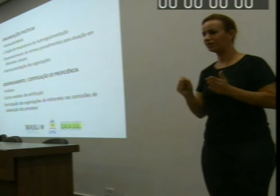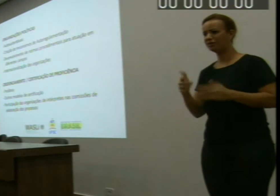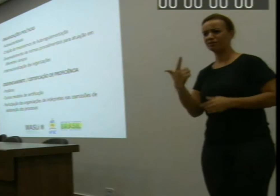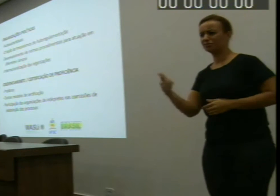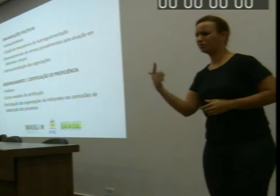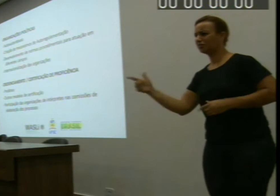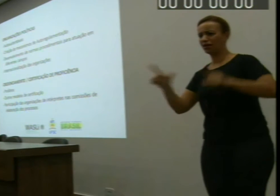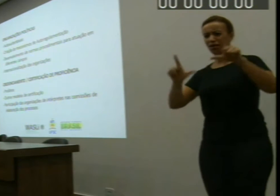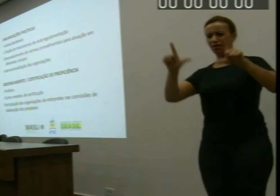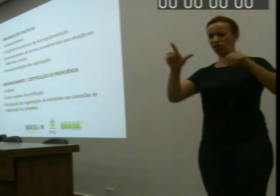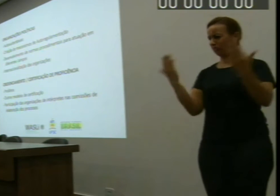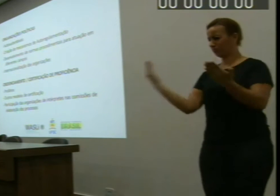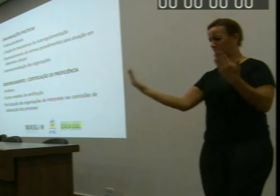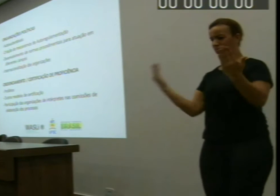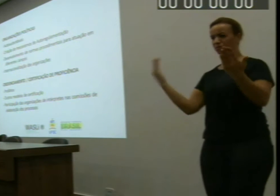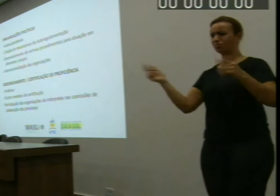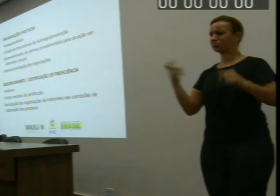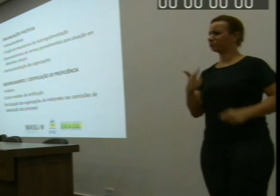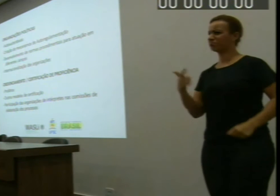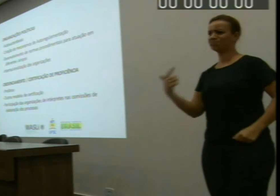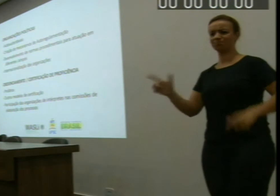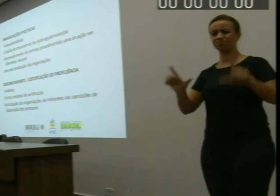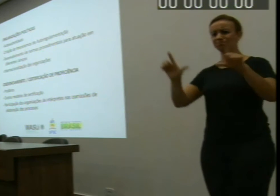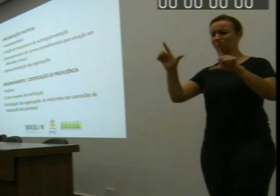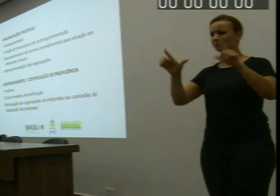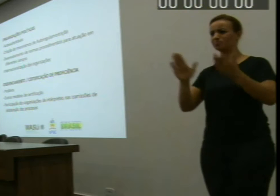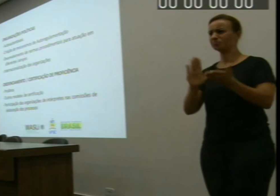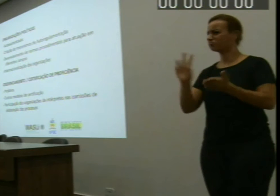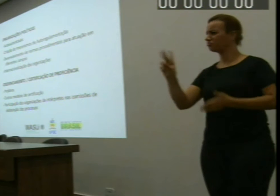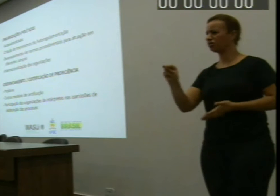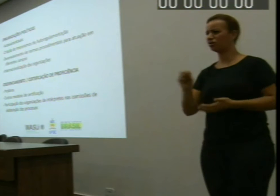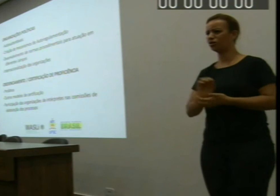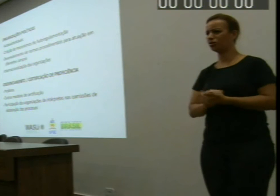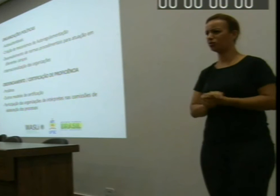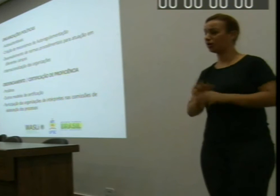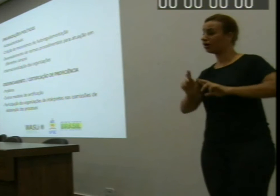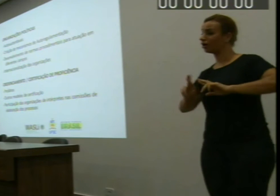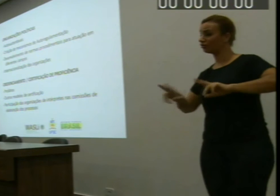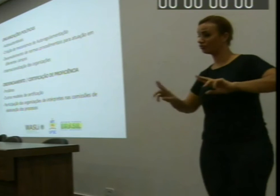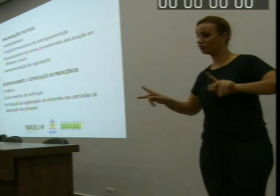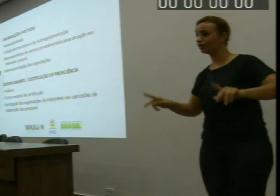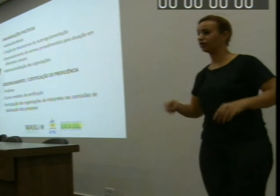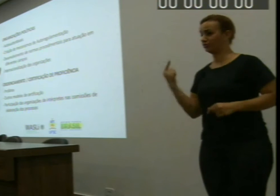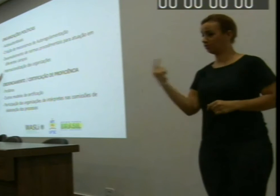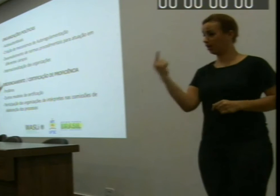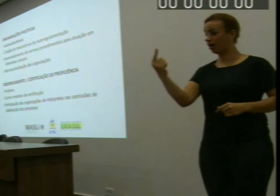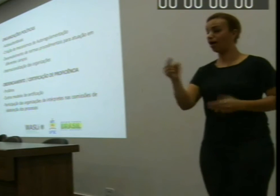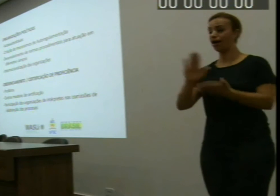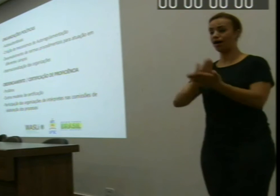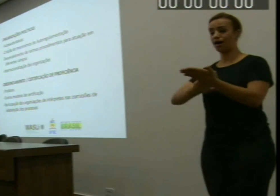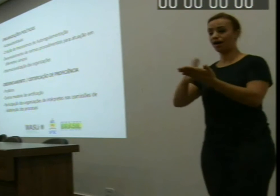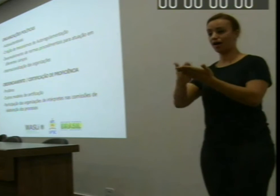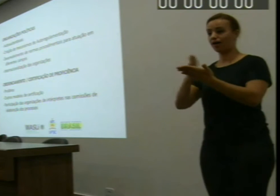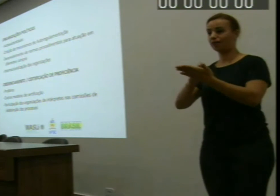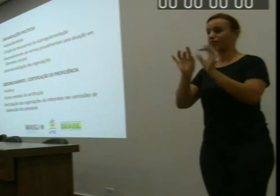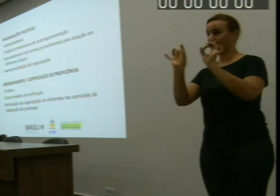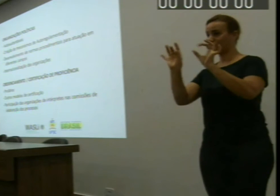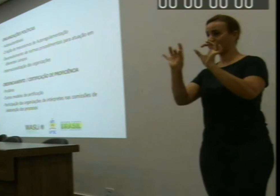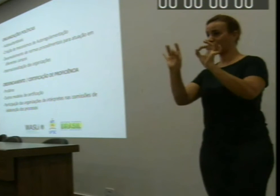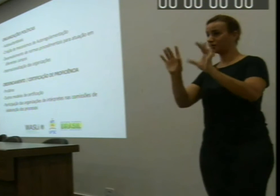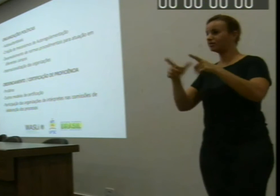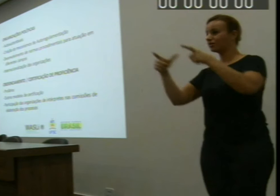não tá televisão essas exigências né então é necessário criar desenvolver normas procedimentais